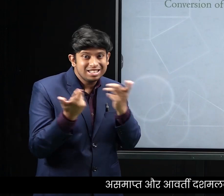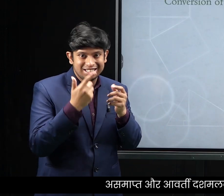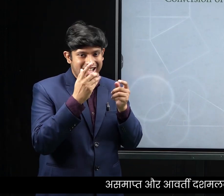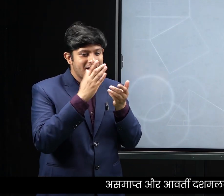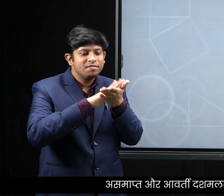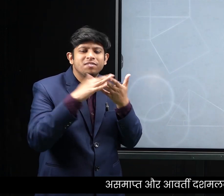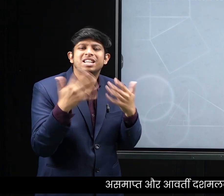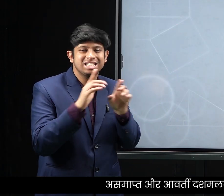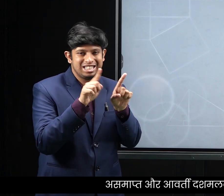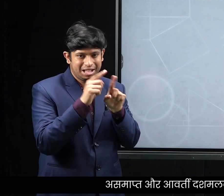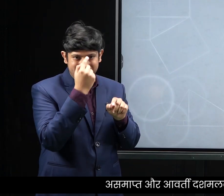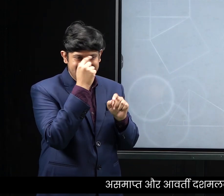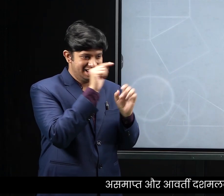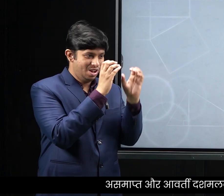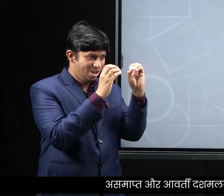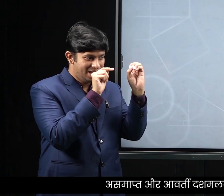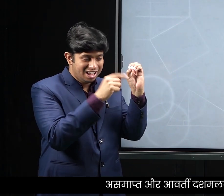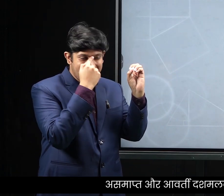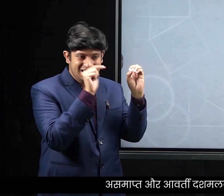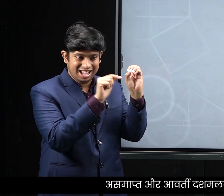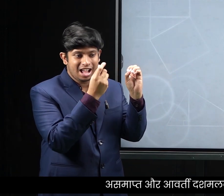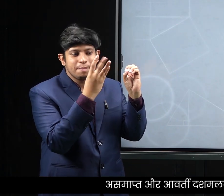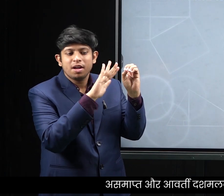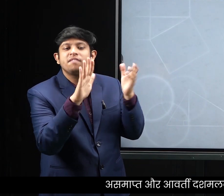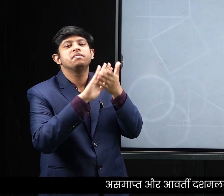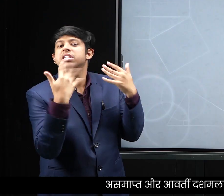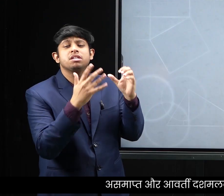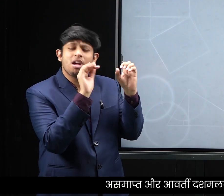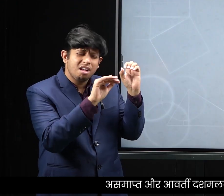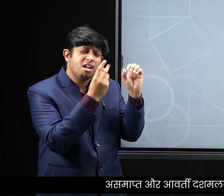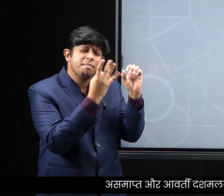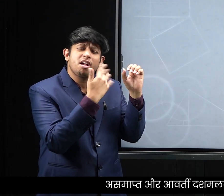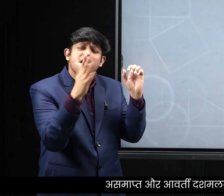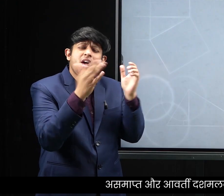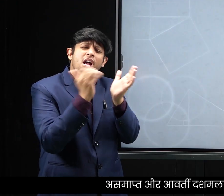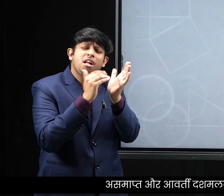असमाप्त और आवर्ती दशमलव की परिमेय संख्याओं में रूपांतरण।